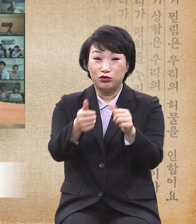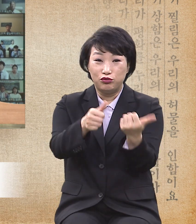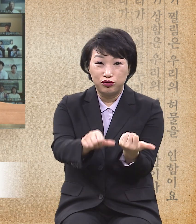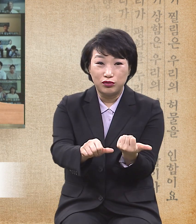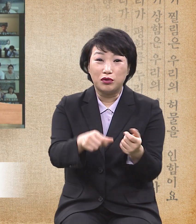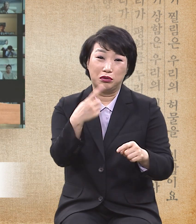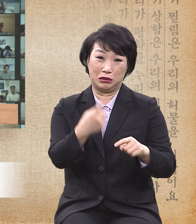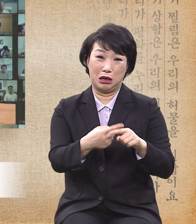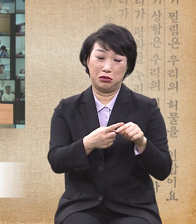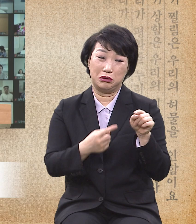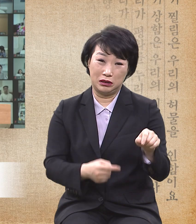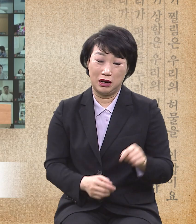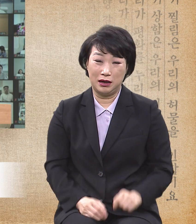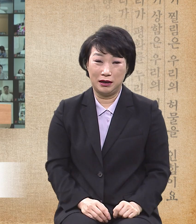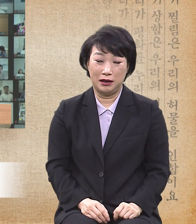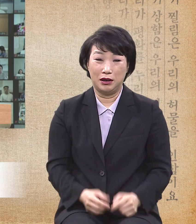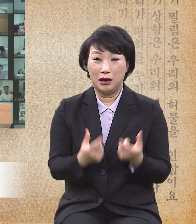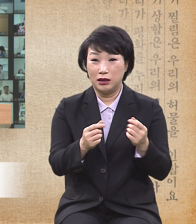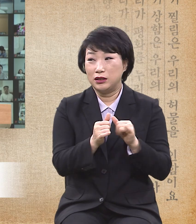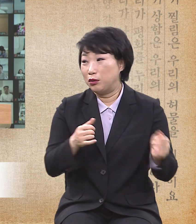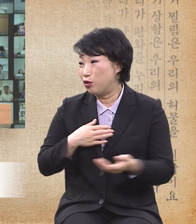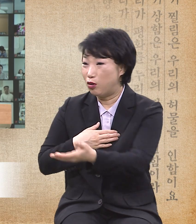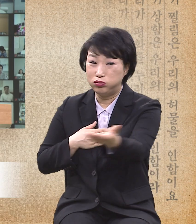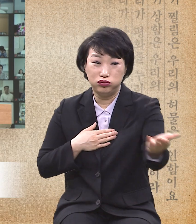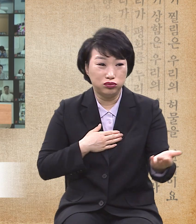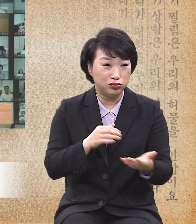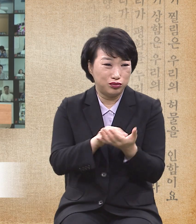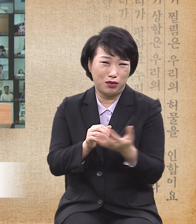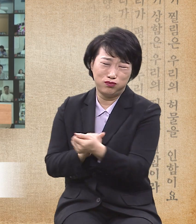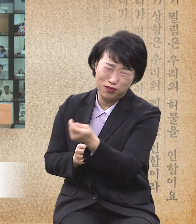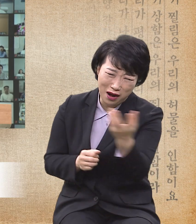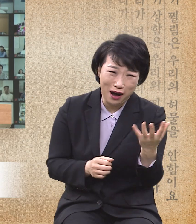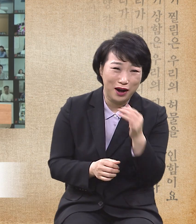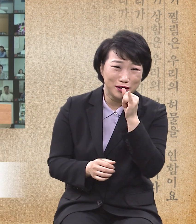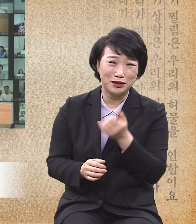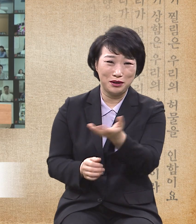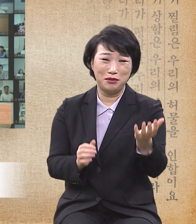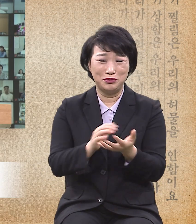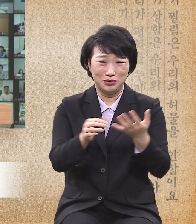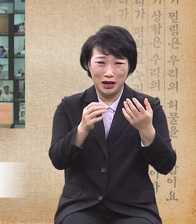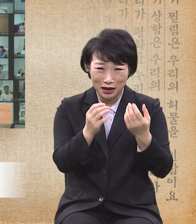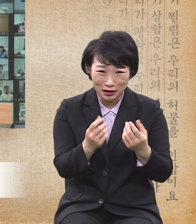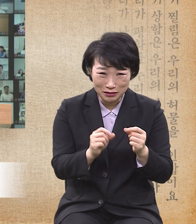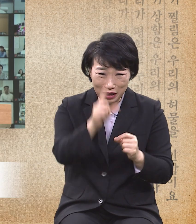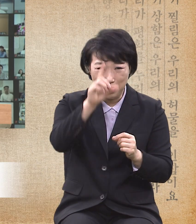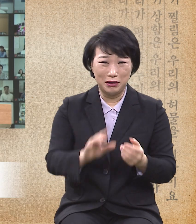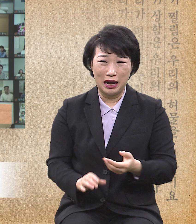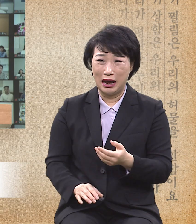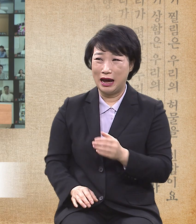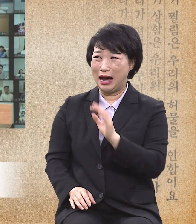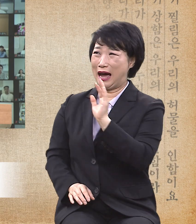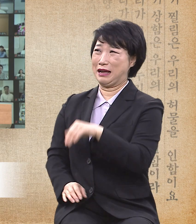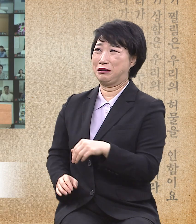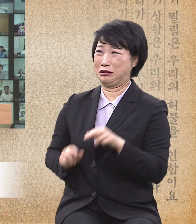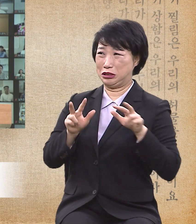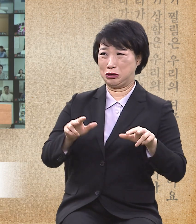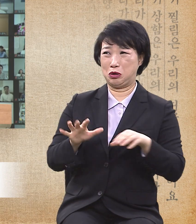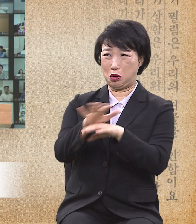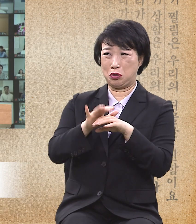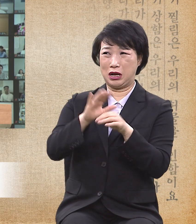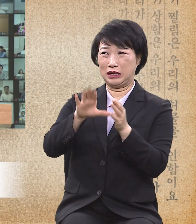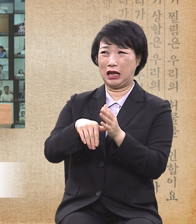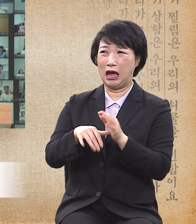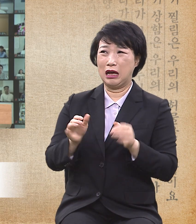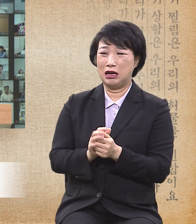죽음이지. 우리 이런 사람 하나둘이야. 이런 사람 하나둘이야. 아, 지금 코로나19 시대에,